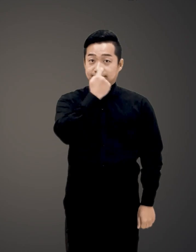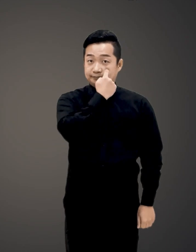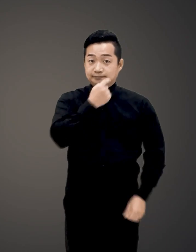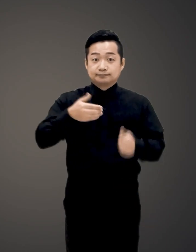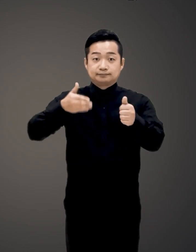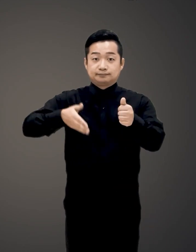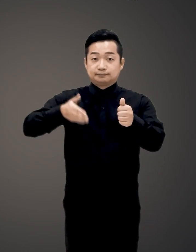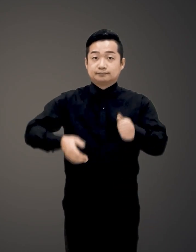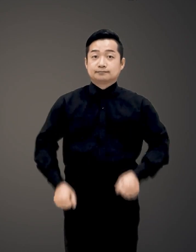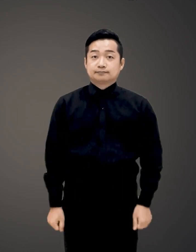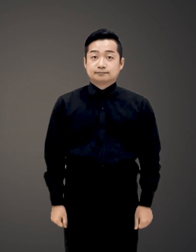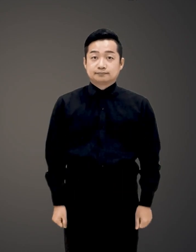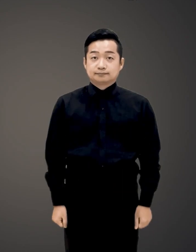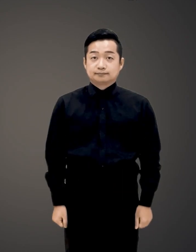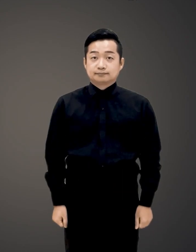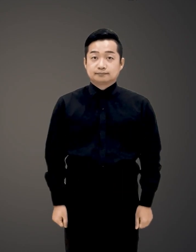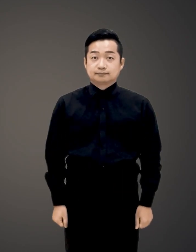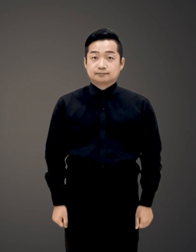어윤정. 출판사 샘터사.